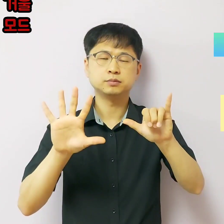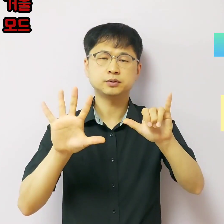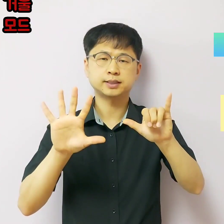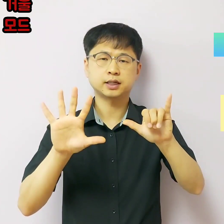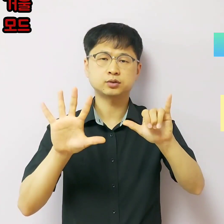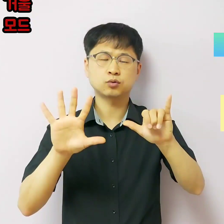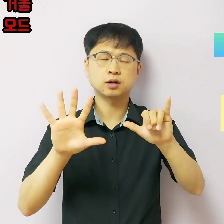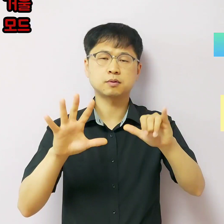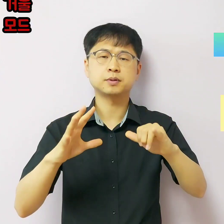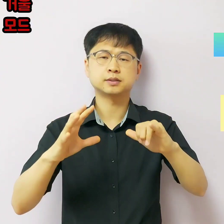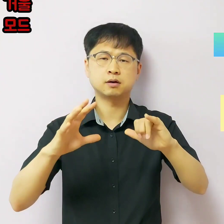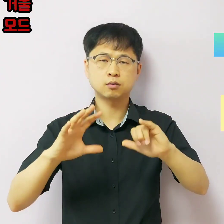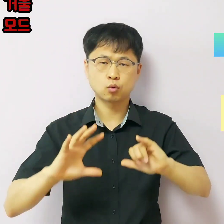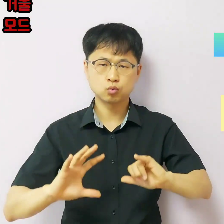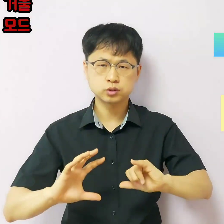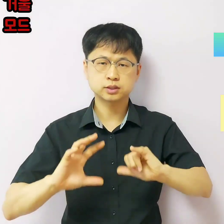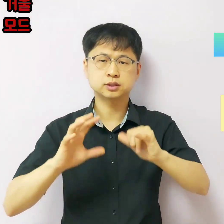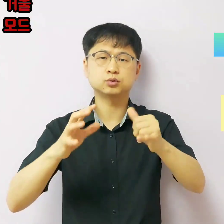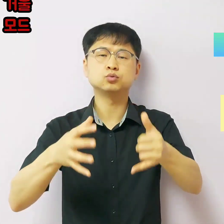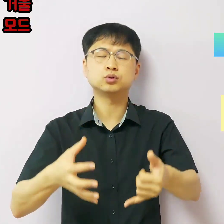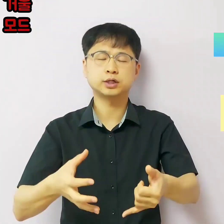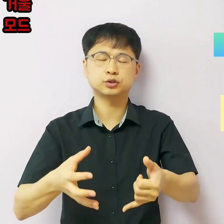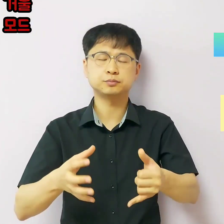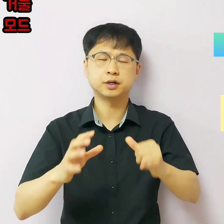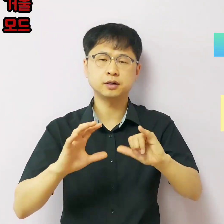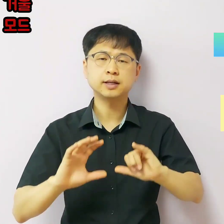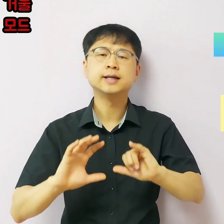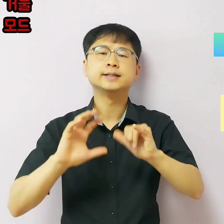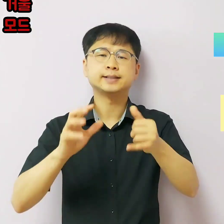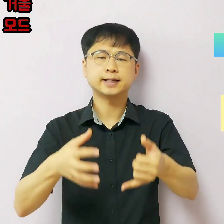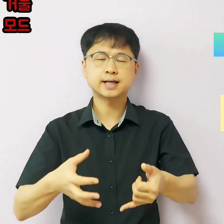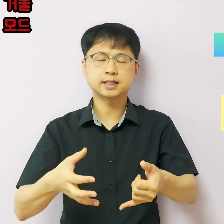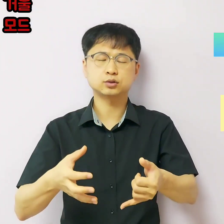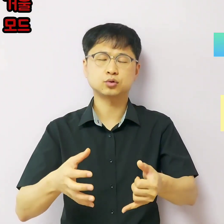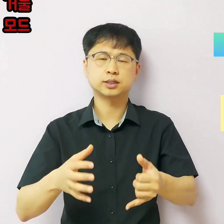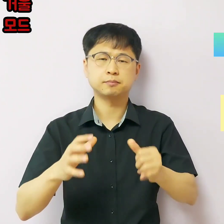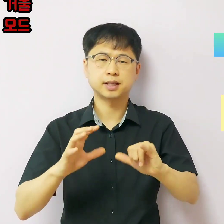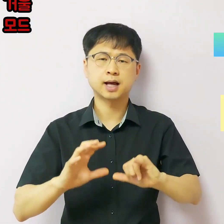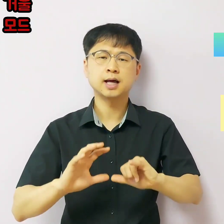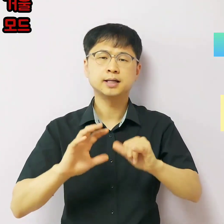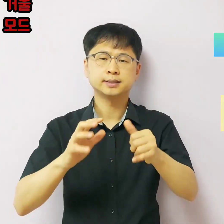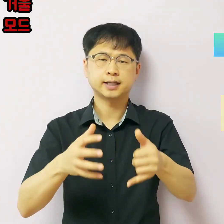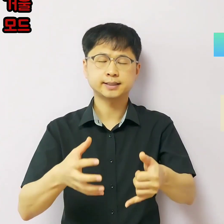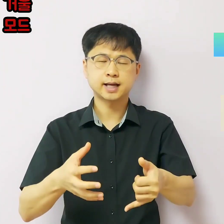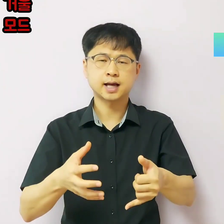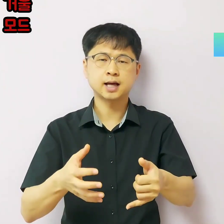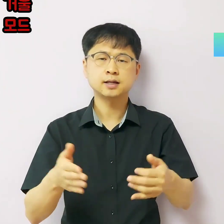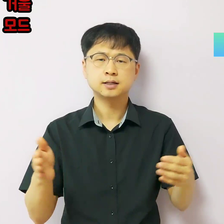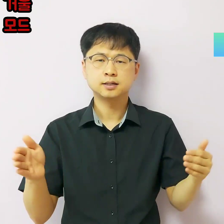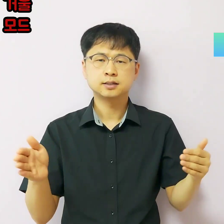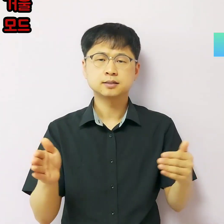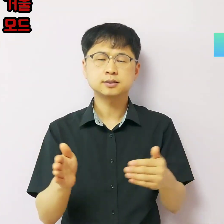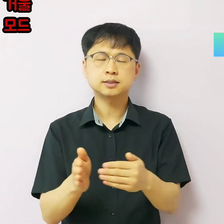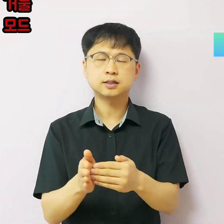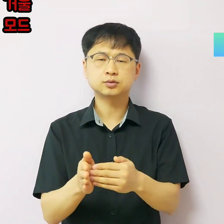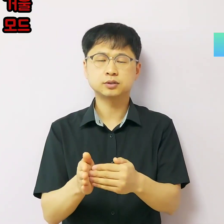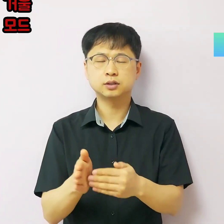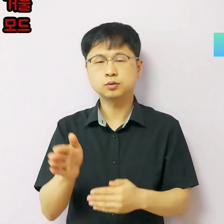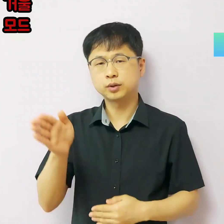엄지와 새끼손가락만 펴서 공 굴리듯이 둥글게 해주시면 세상이란 수어가 됩니다. 세상. 끝이란 수어는